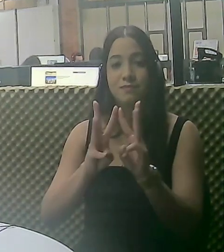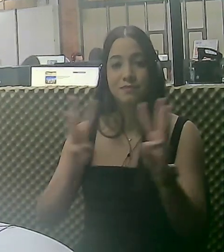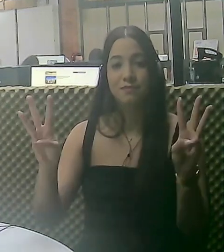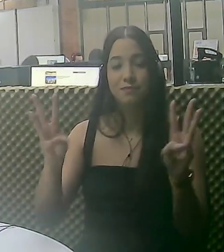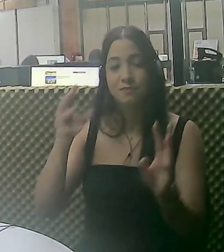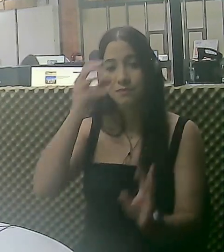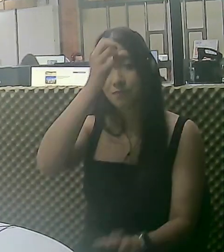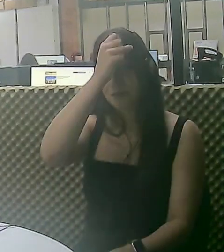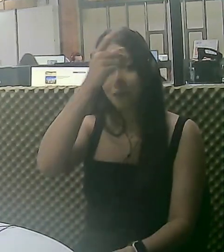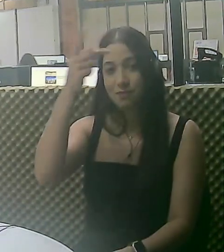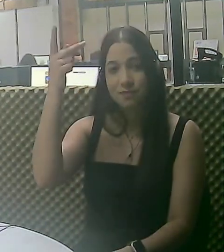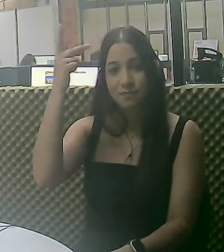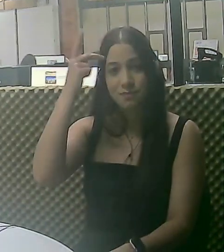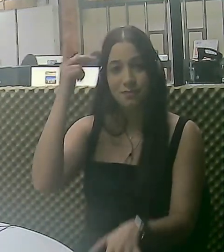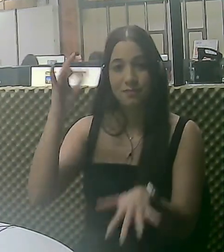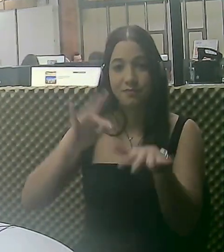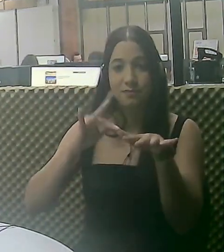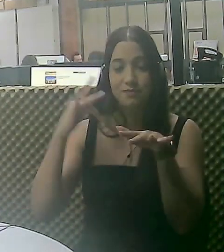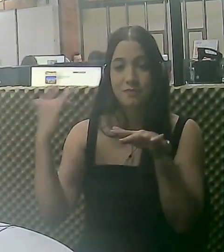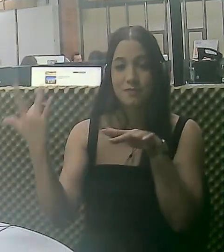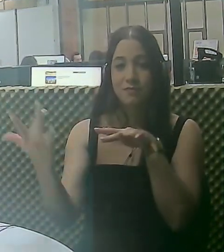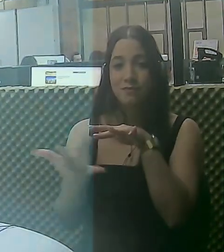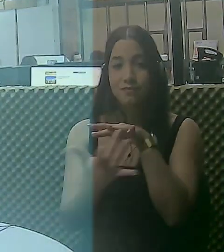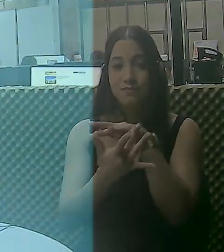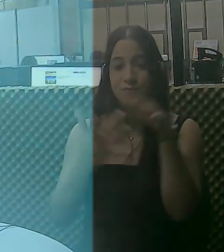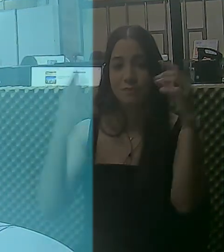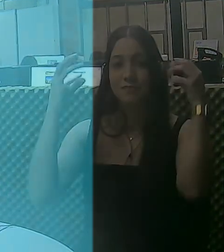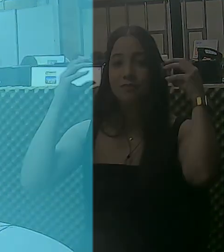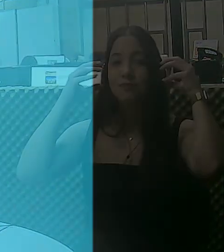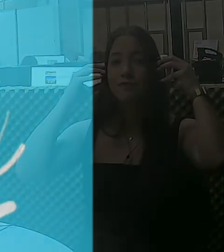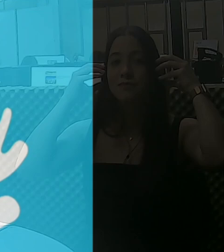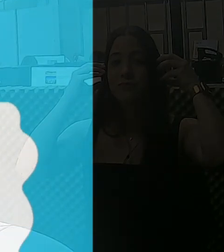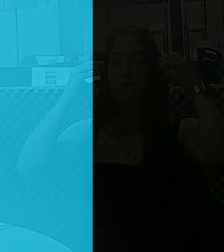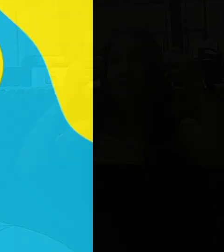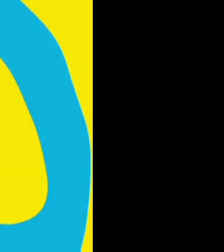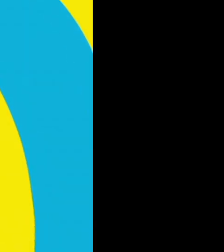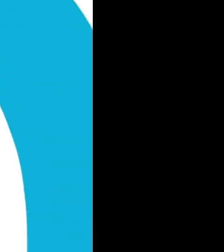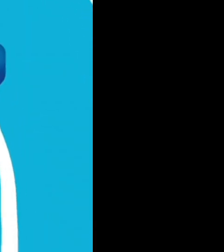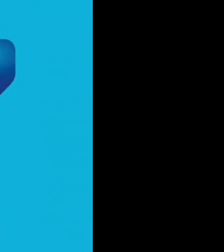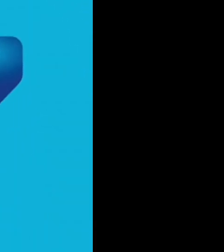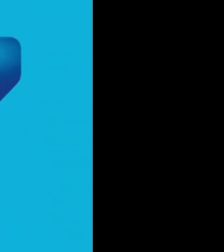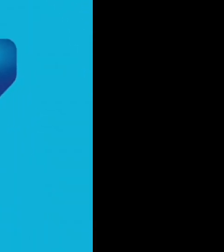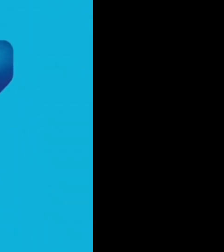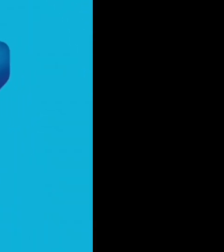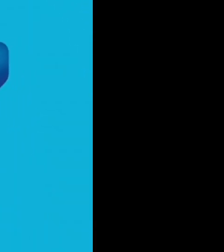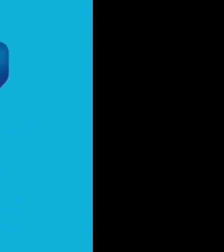Continue conosco no portal da Prefeitura e nas redes sociais.